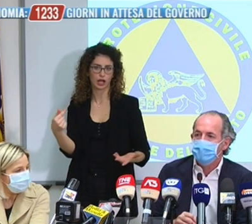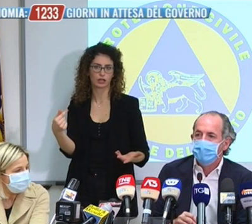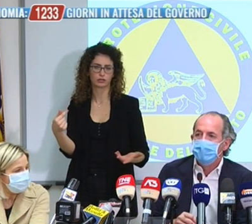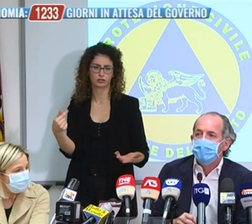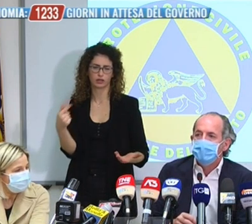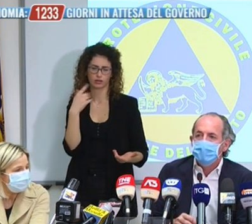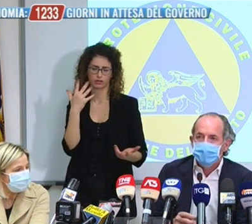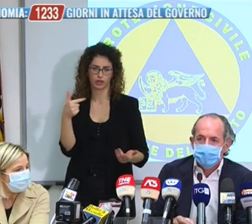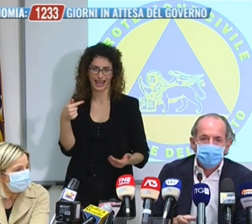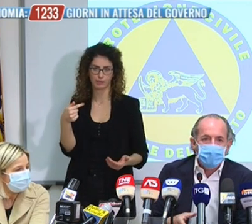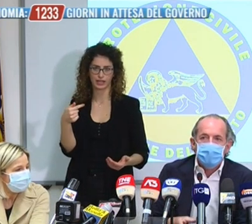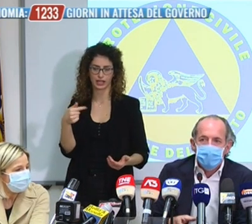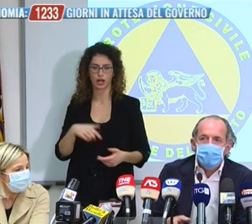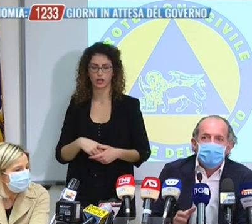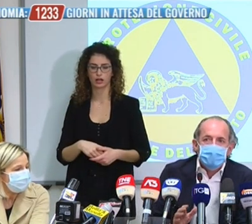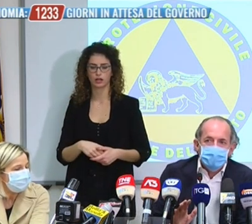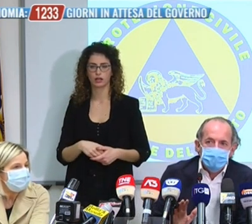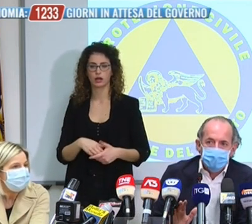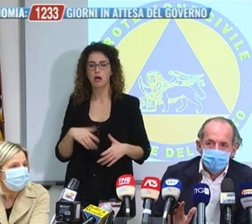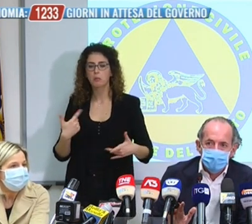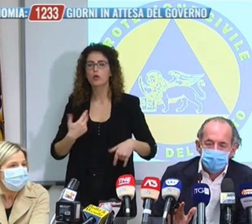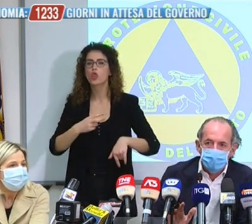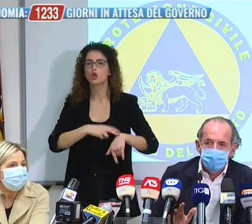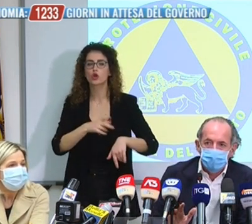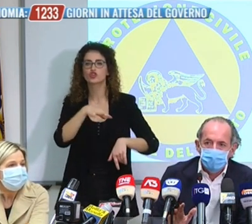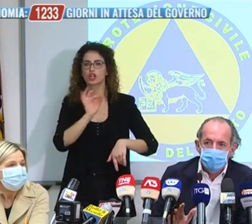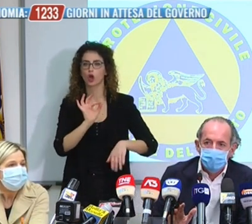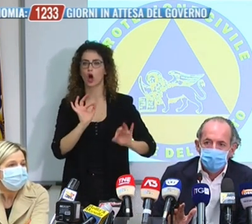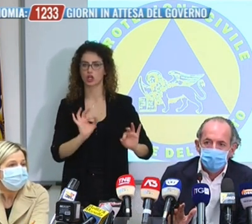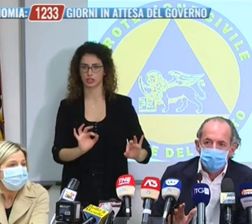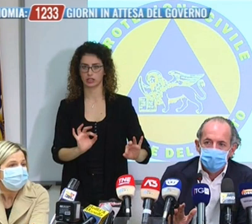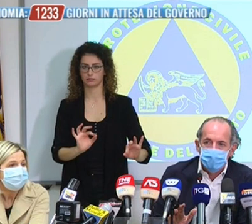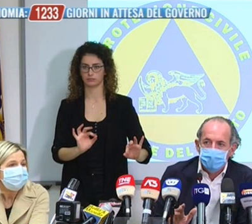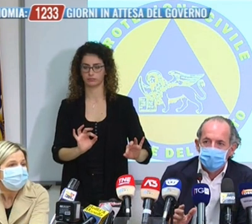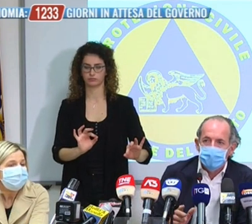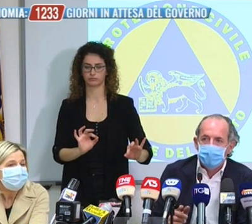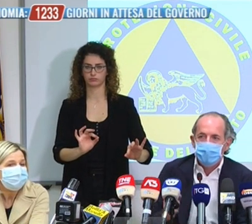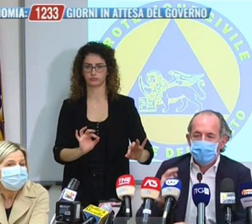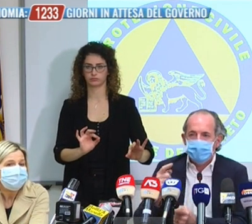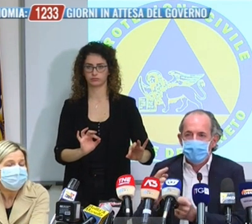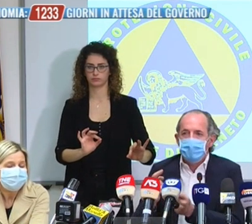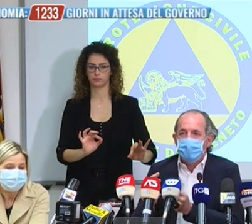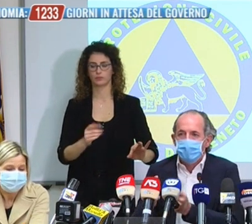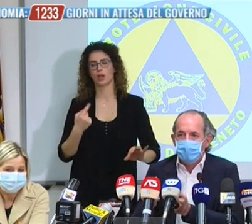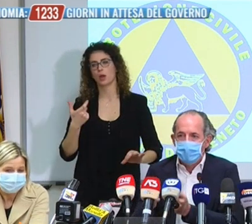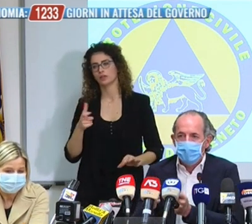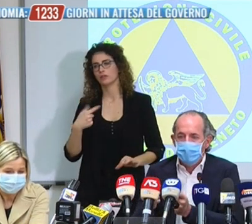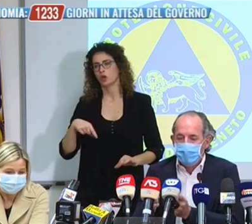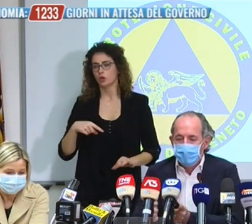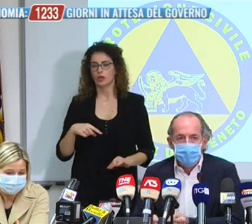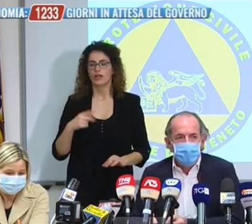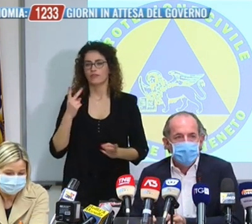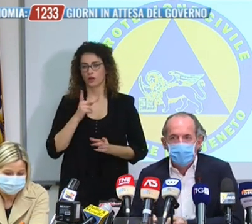capirci, si sappia che il medico ha deciso così a sto punto. Cioè, perché noi, se è vero che non